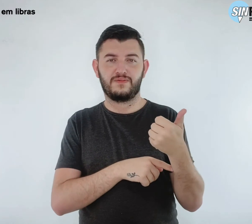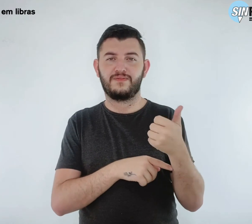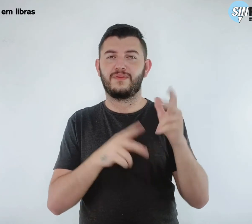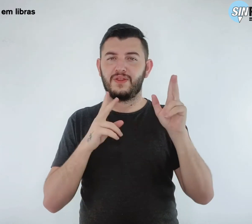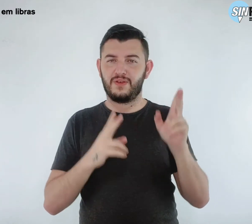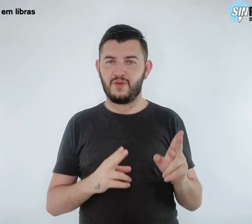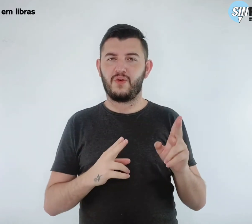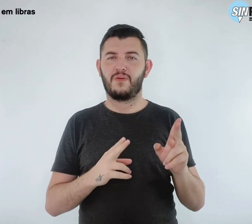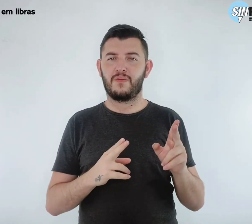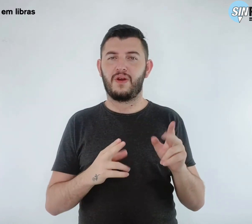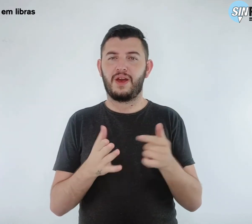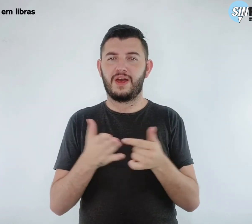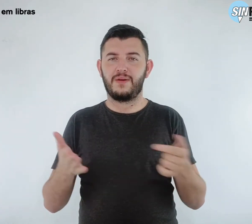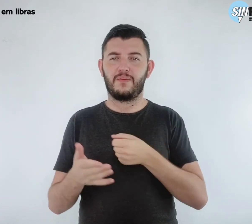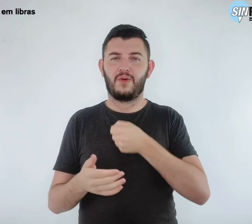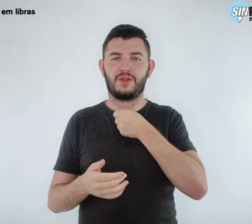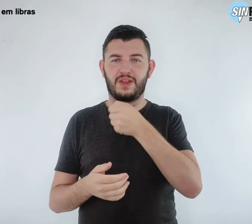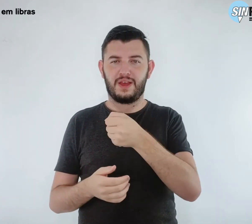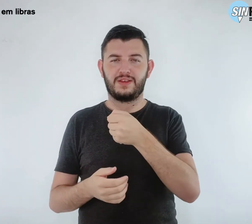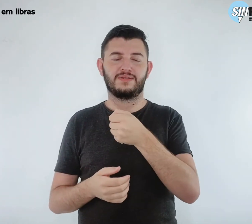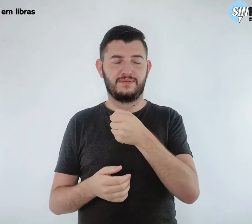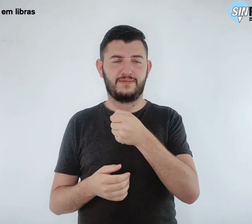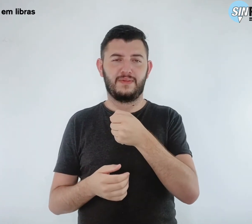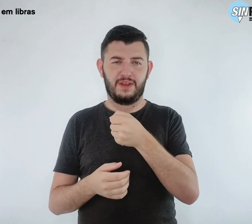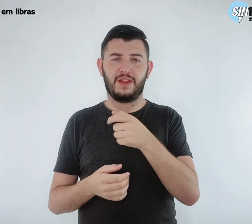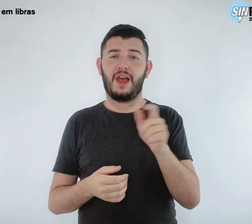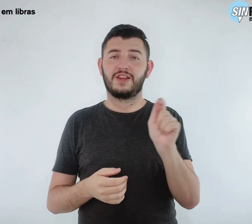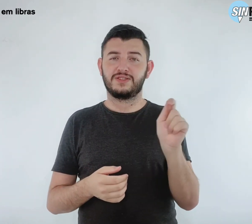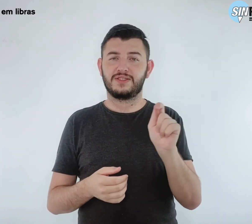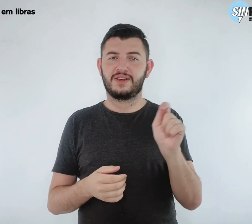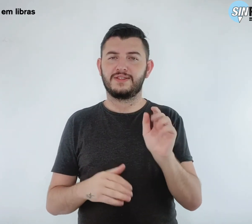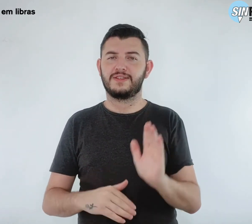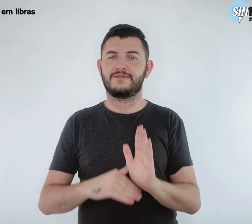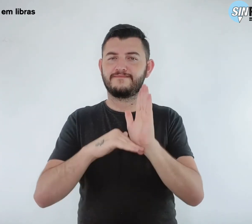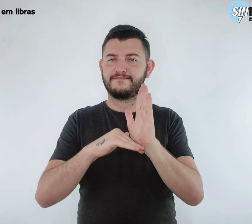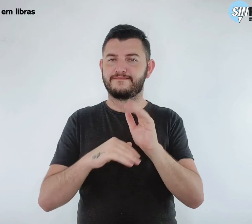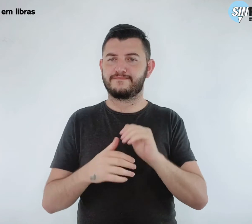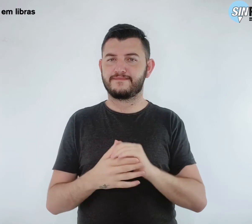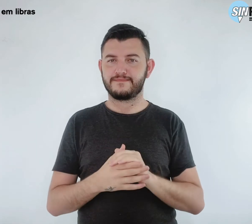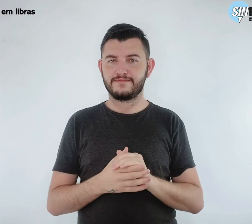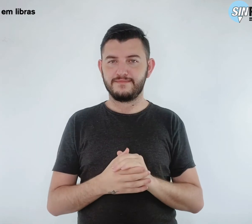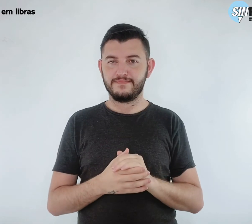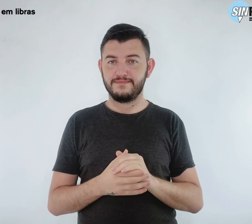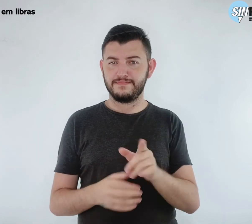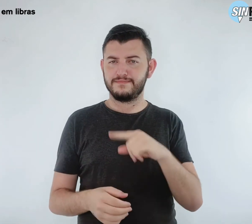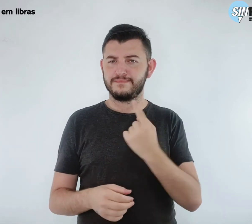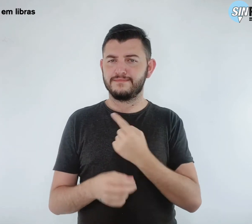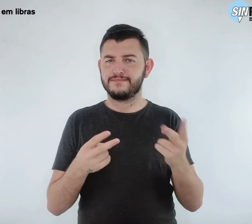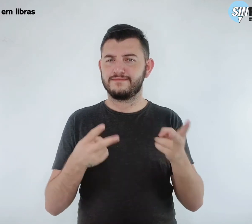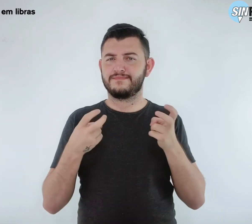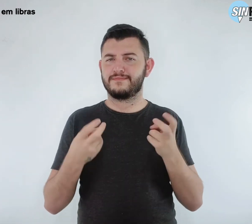anos, segundo a reportagem da Agência Senado. Pois vamos observar